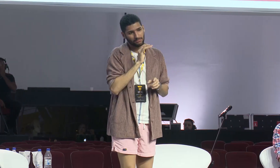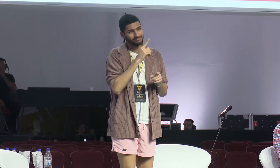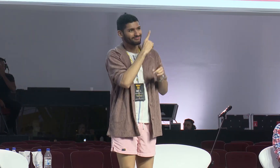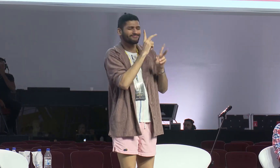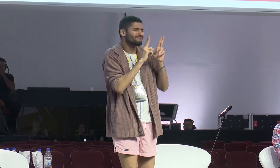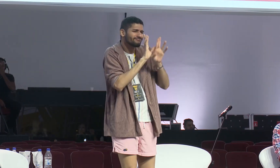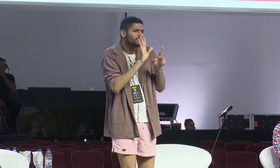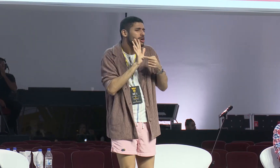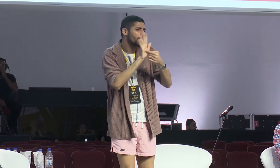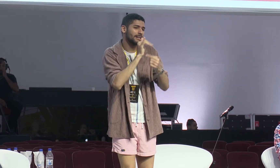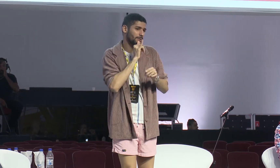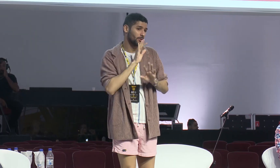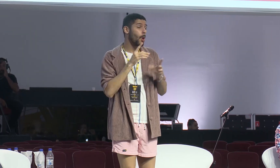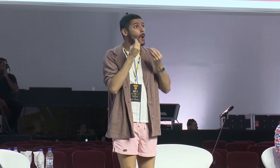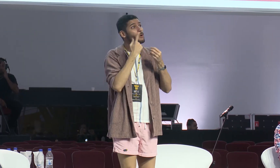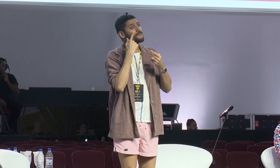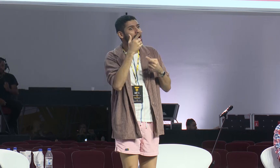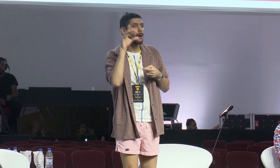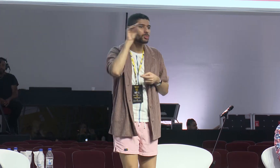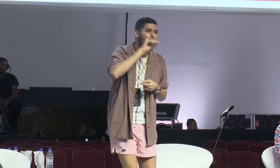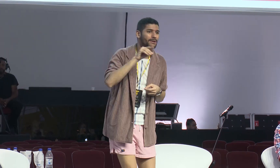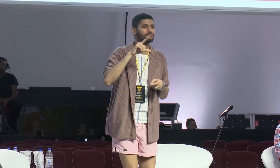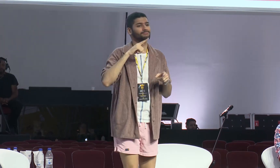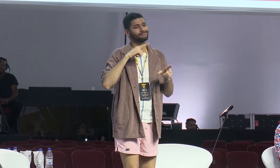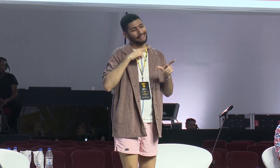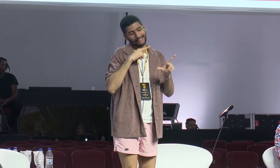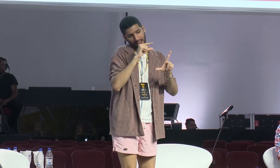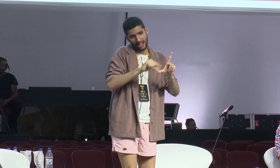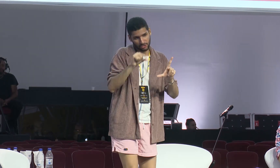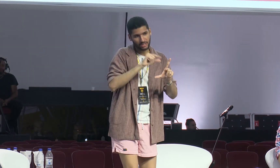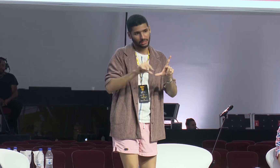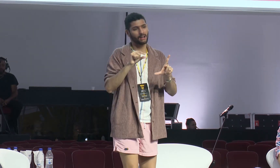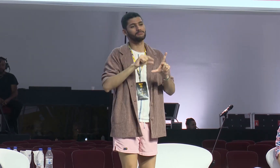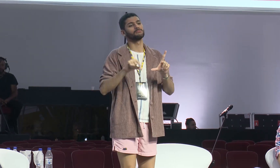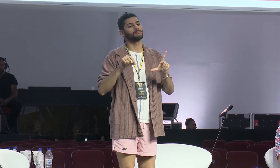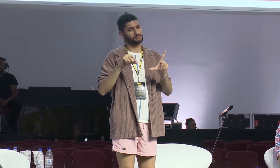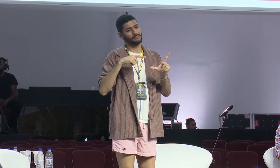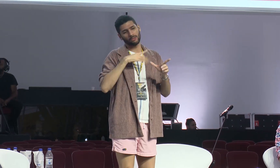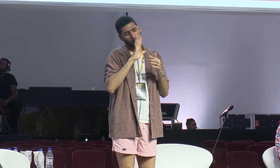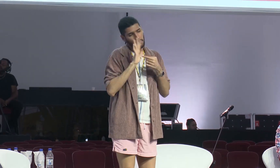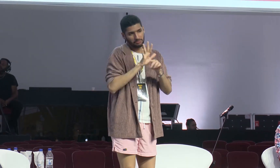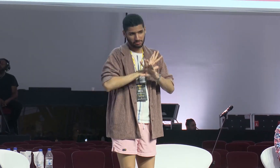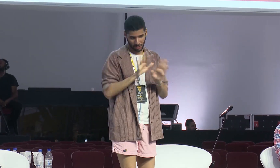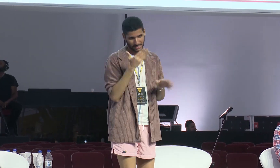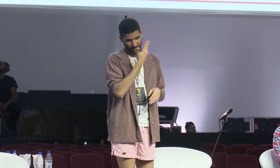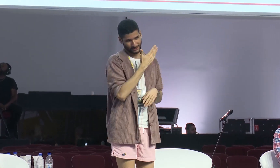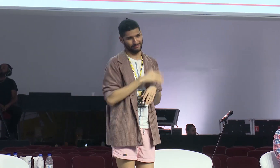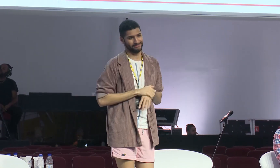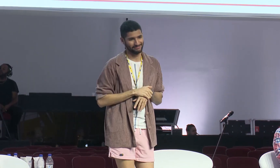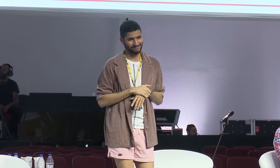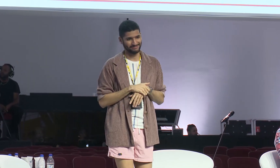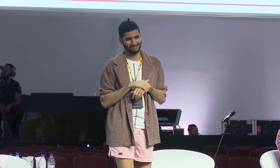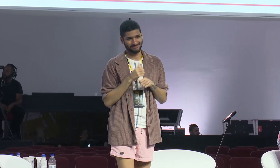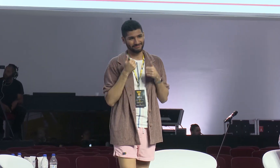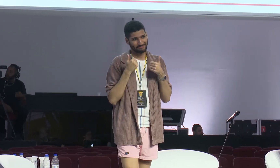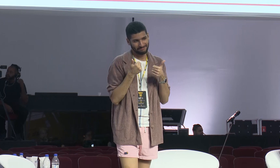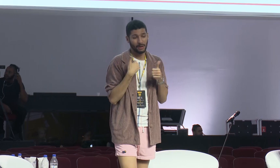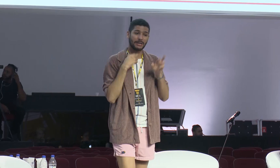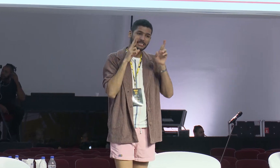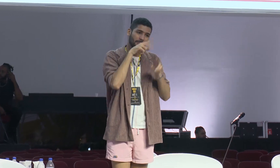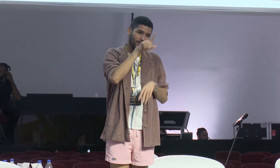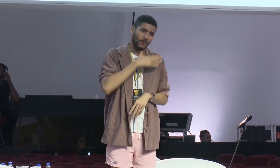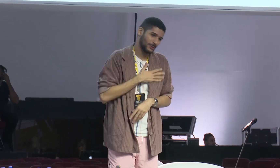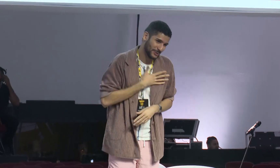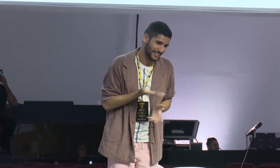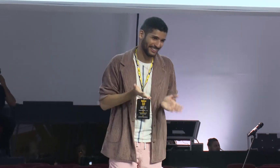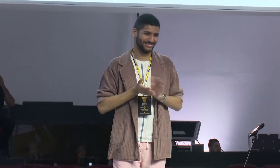ativa esse foi um vídeo de um curso que mostrei como é que eu estou fazendo como é meu trabalho que a legenda também então queria mostrar pra vocês